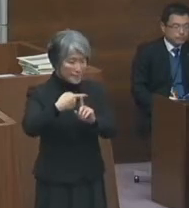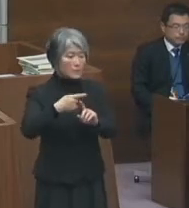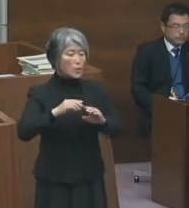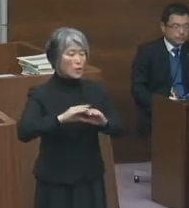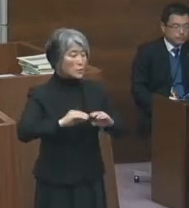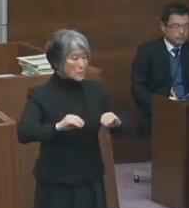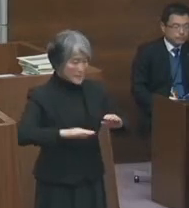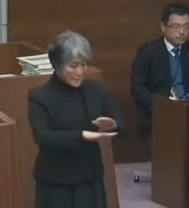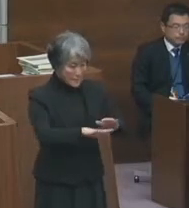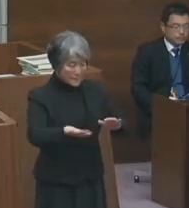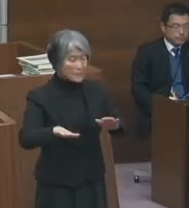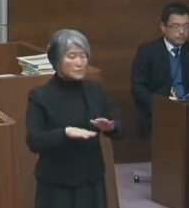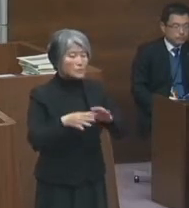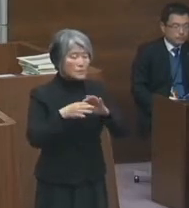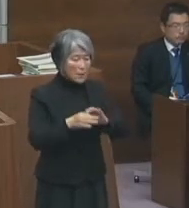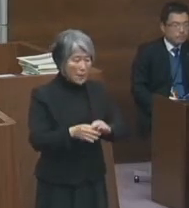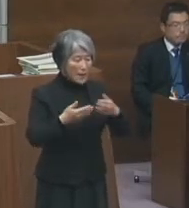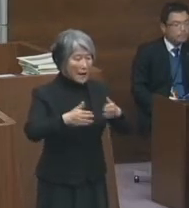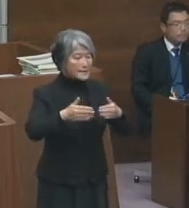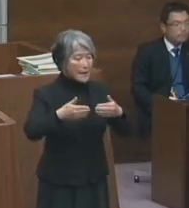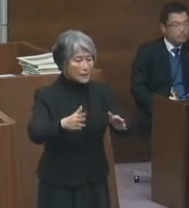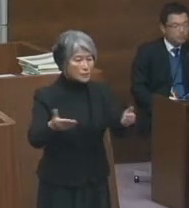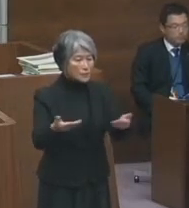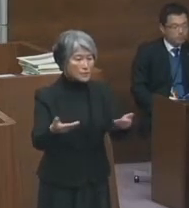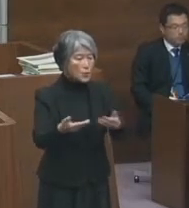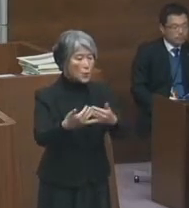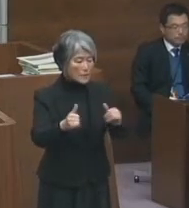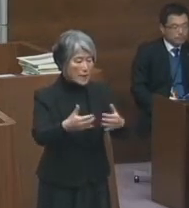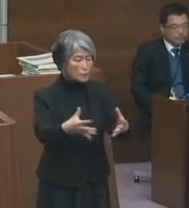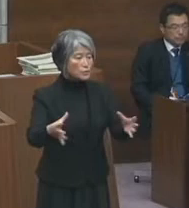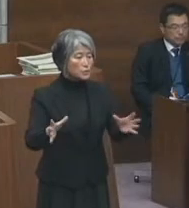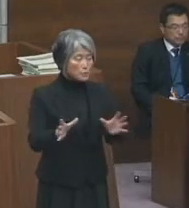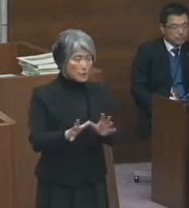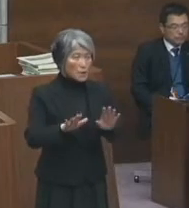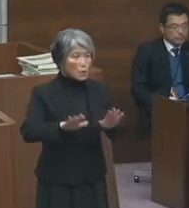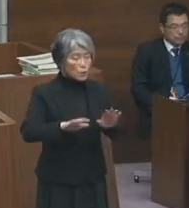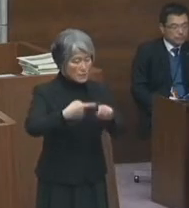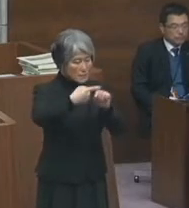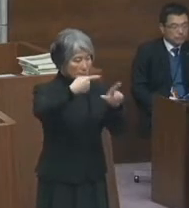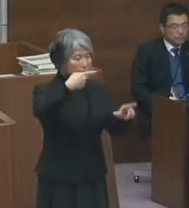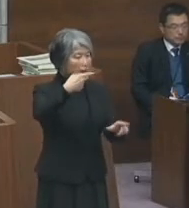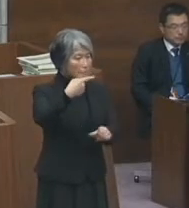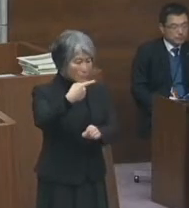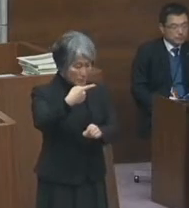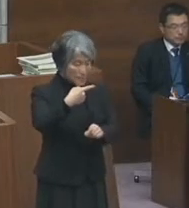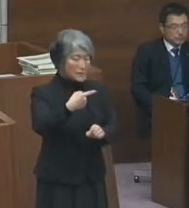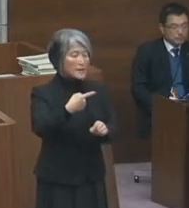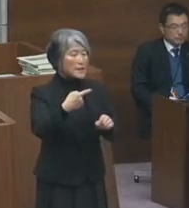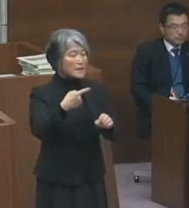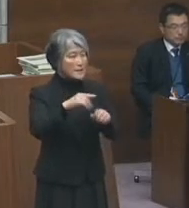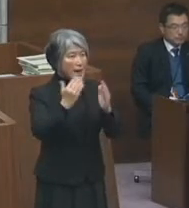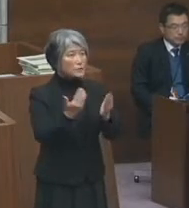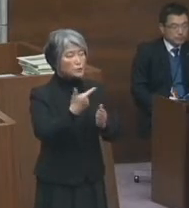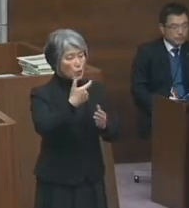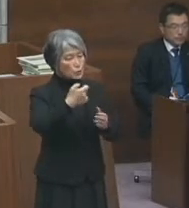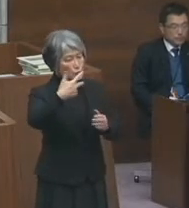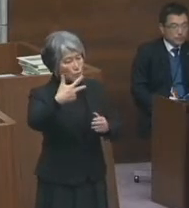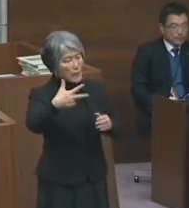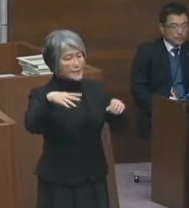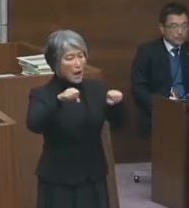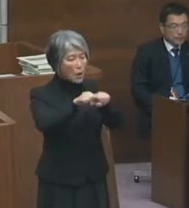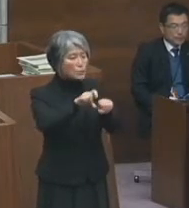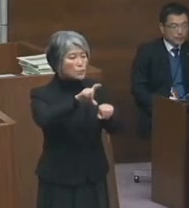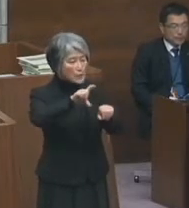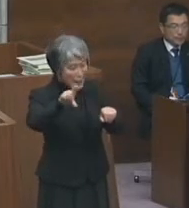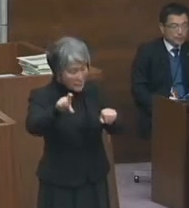式会社等の開発事業者グループにより本年1月に約67億円の土地売買代金を受